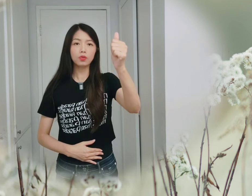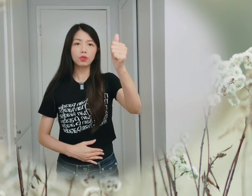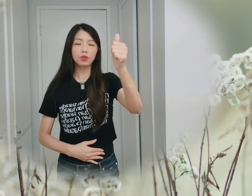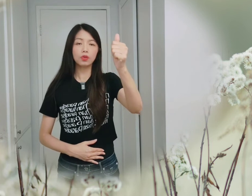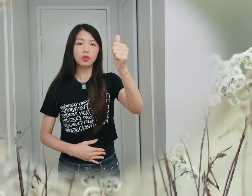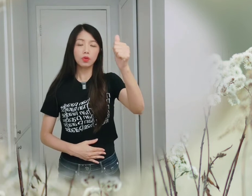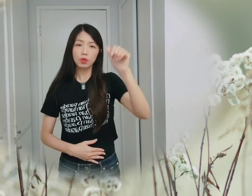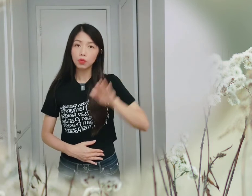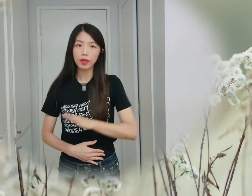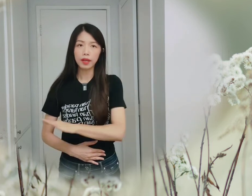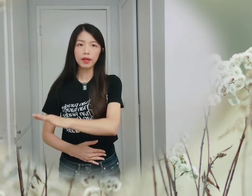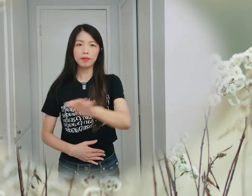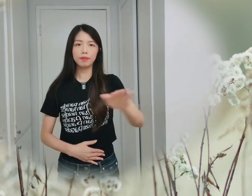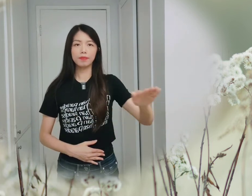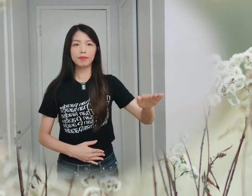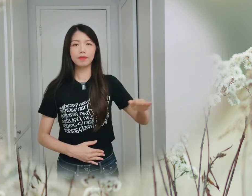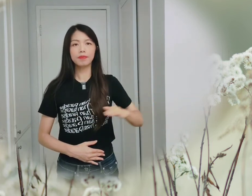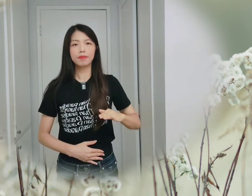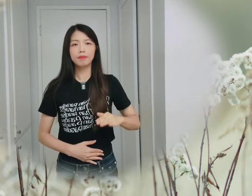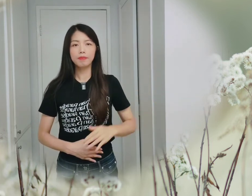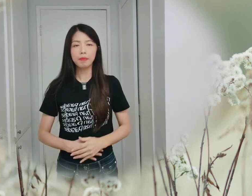주 우리